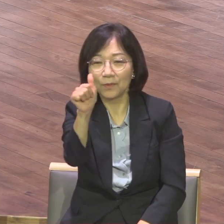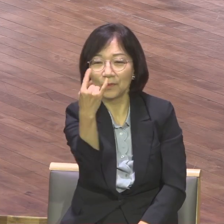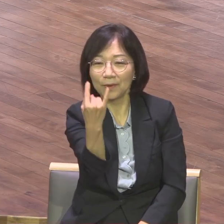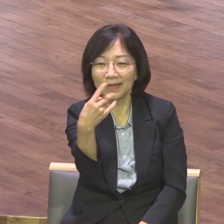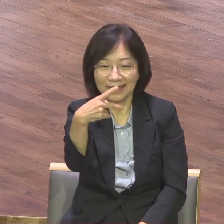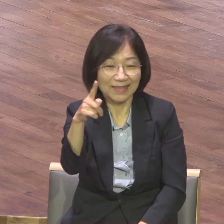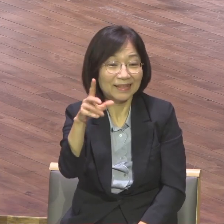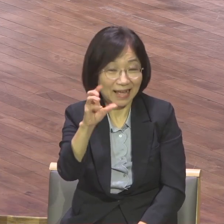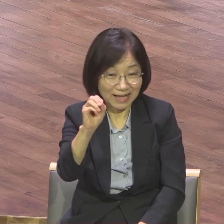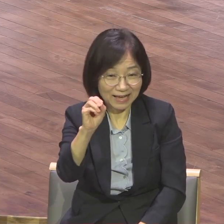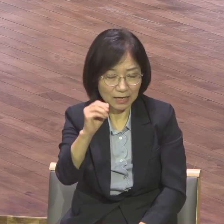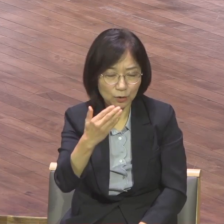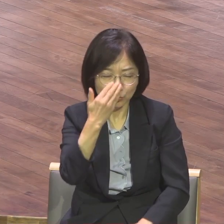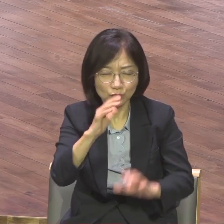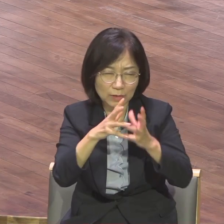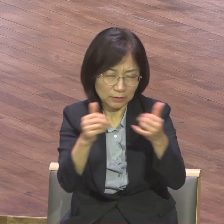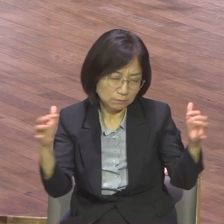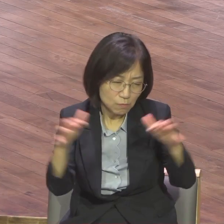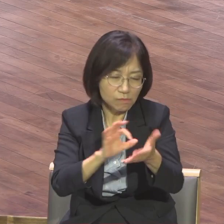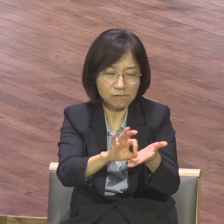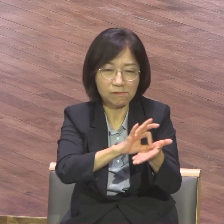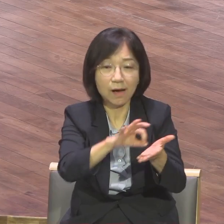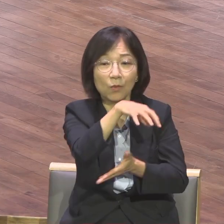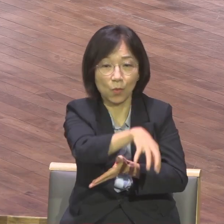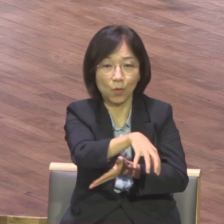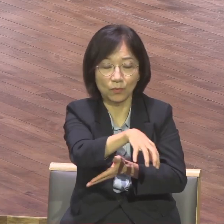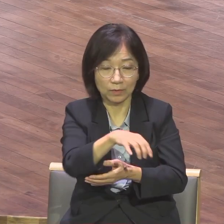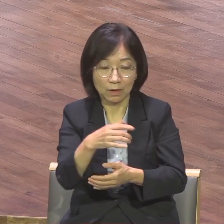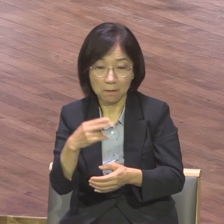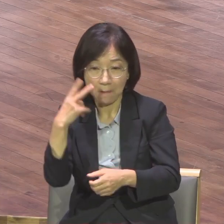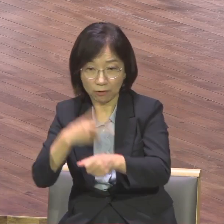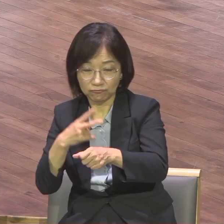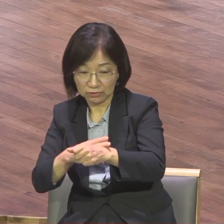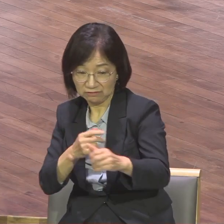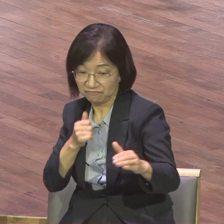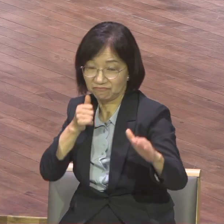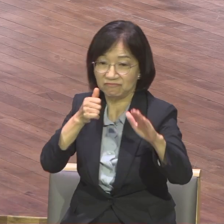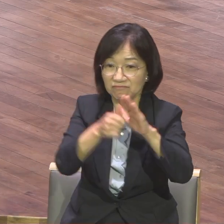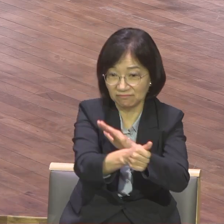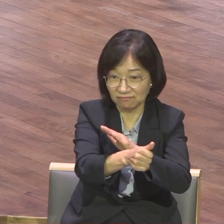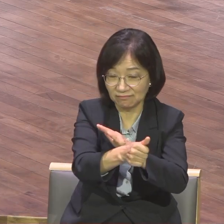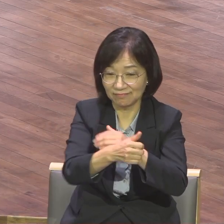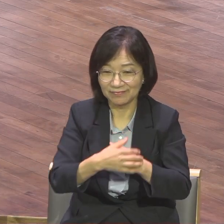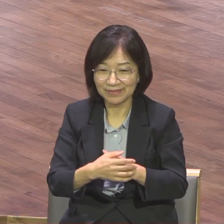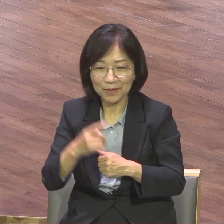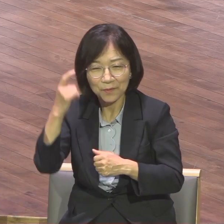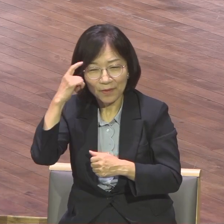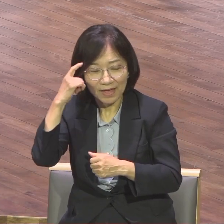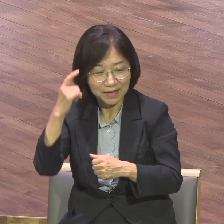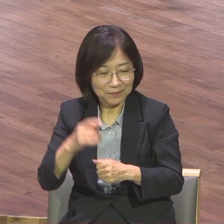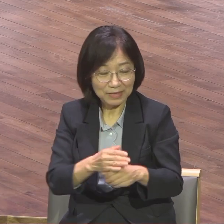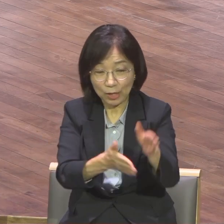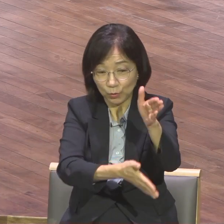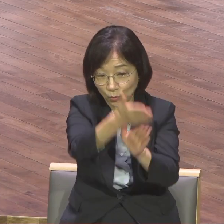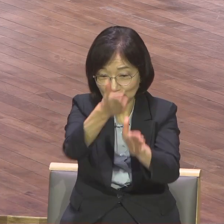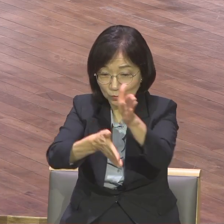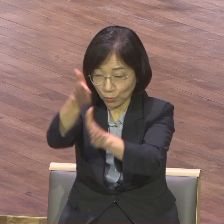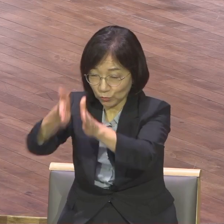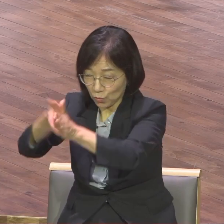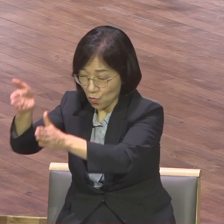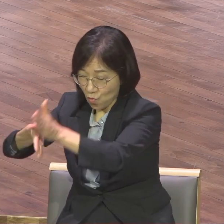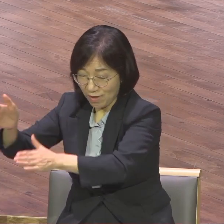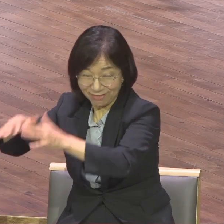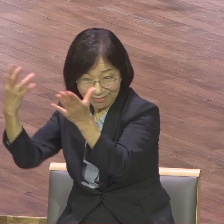유대인 집결지입니다. 이것이 회당인데 이 회당으로 도시마다 가면은 먼저 회당으로